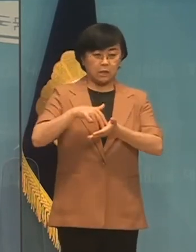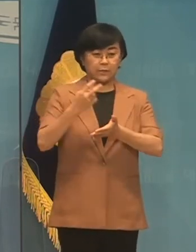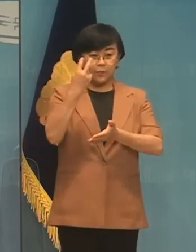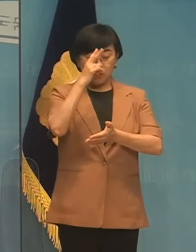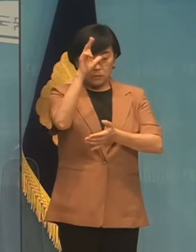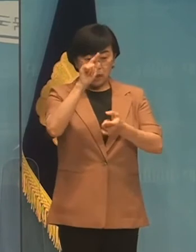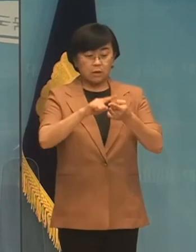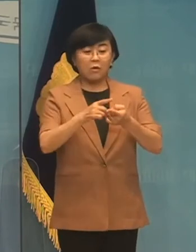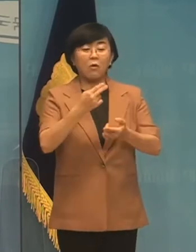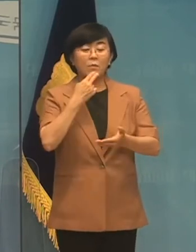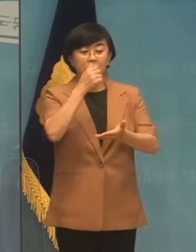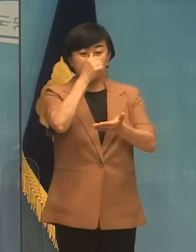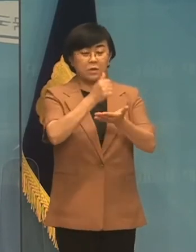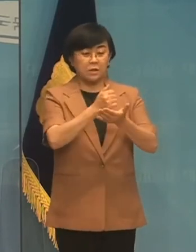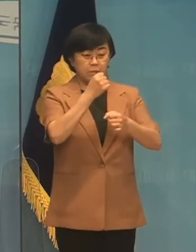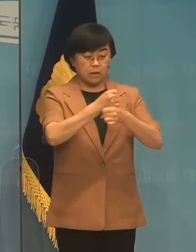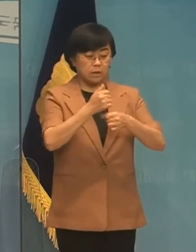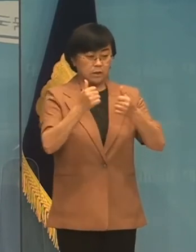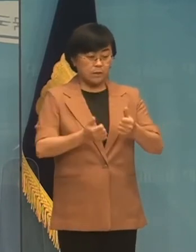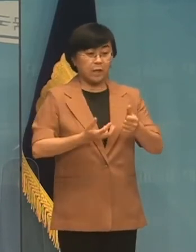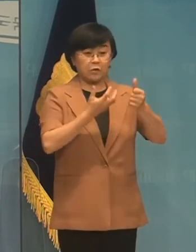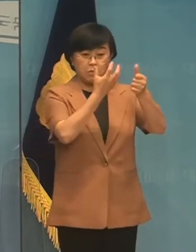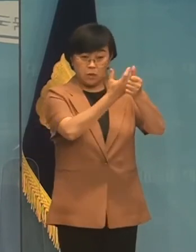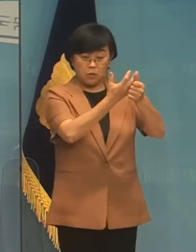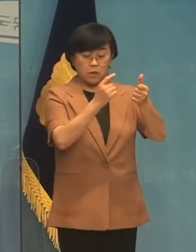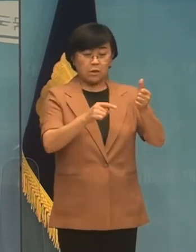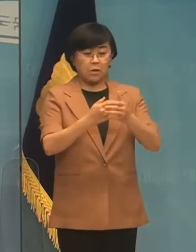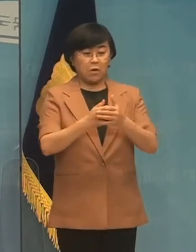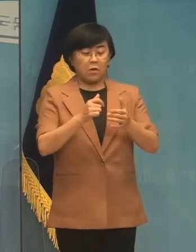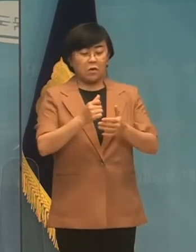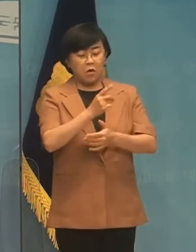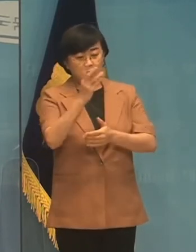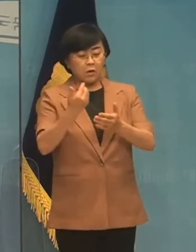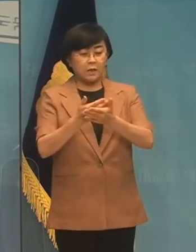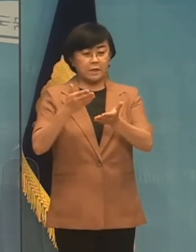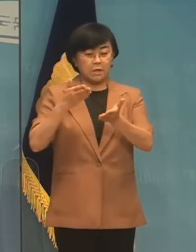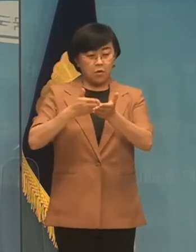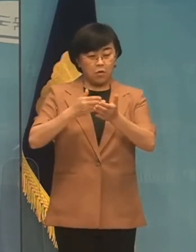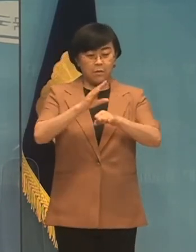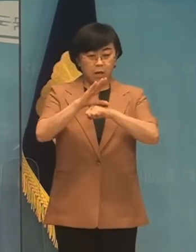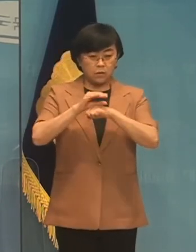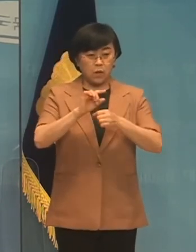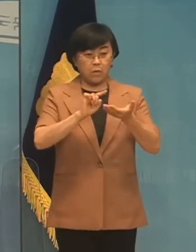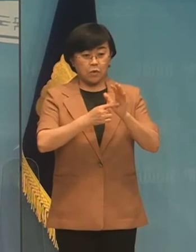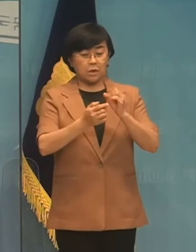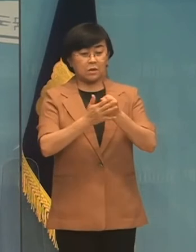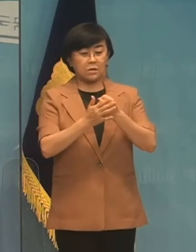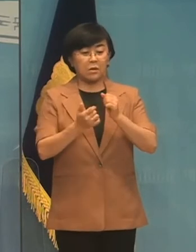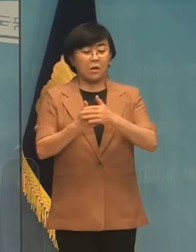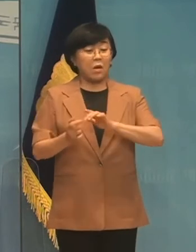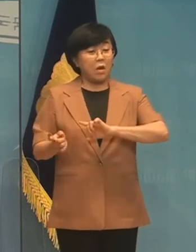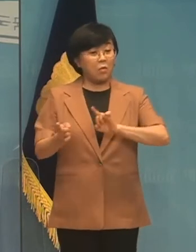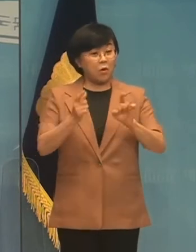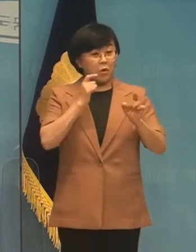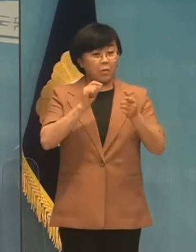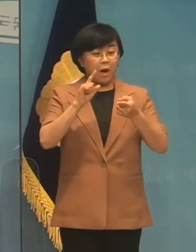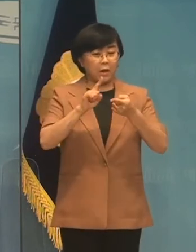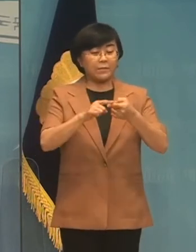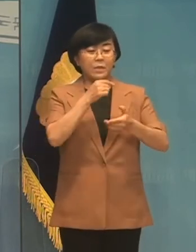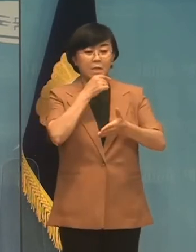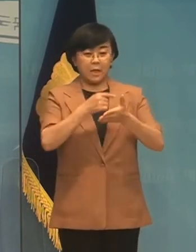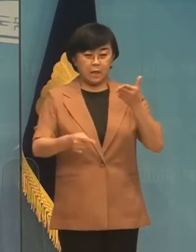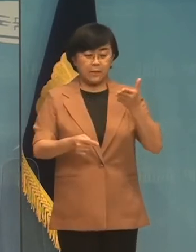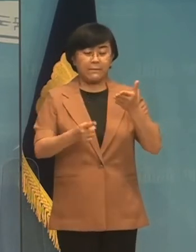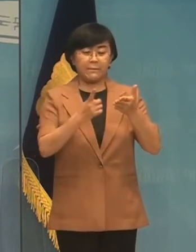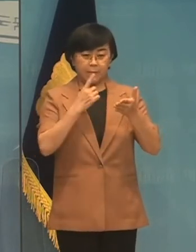검찰이 없는 죄를 만들어 재판에 넘기고 이를 온갖 언론에 보도하도록 하여 이미 회복하기 어려운 유무영의